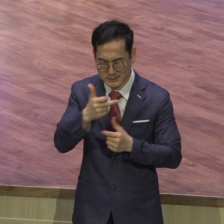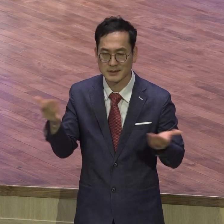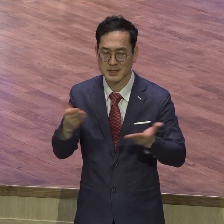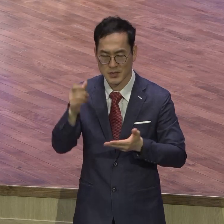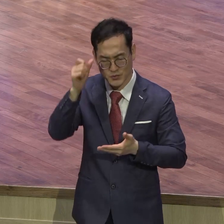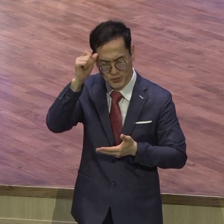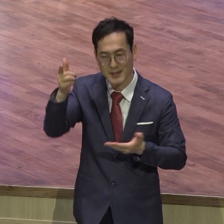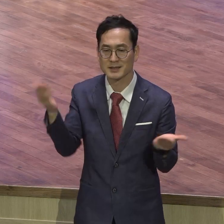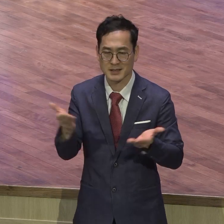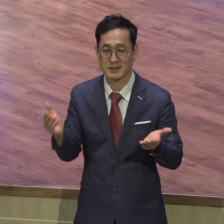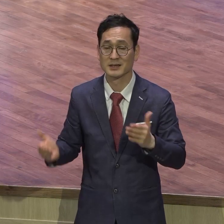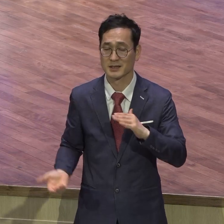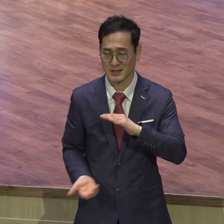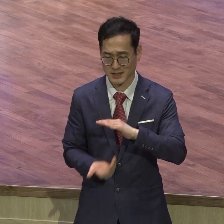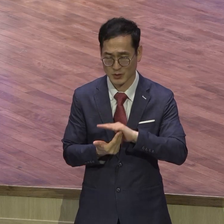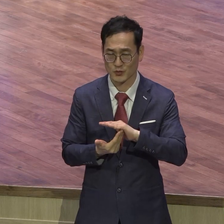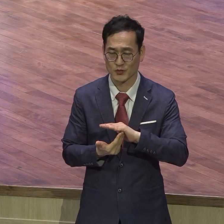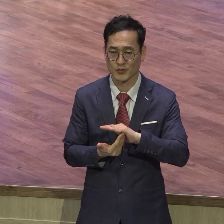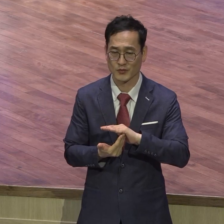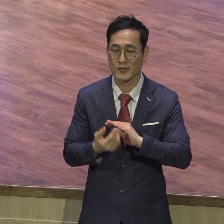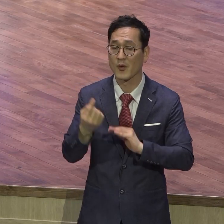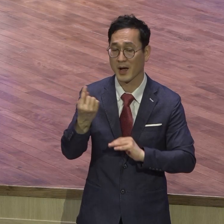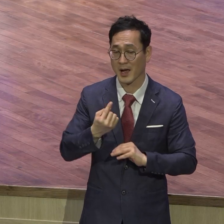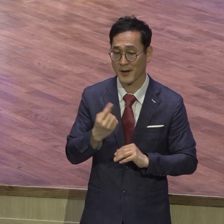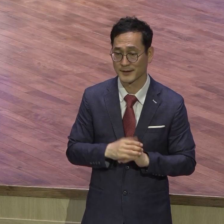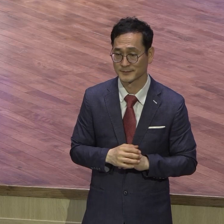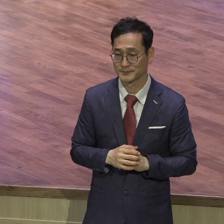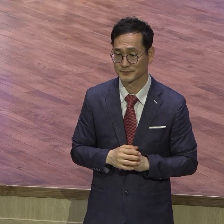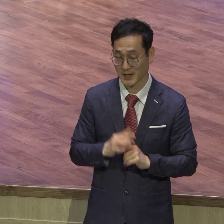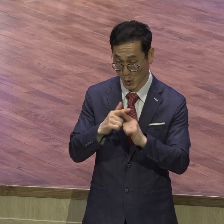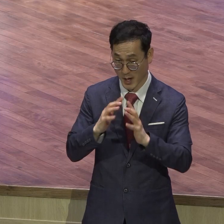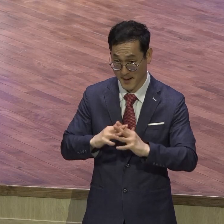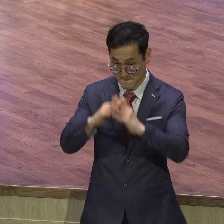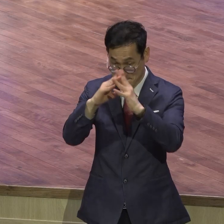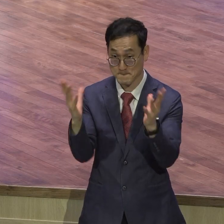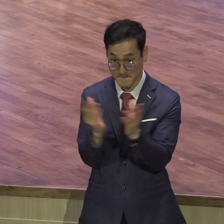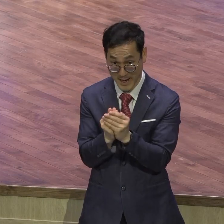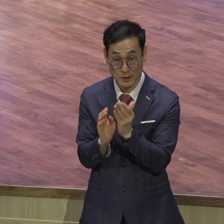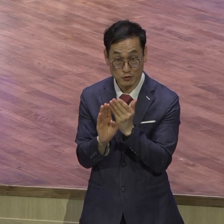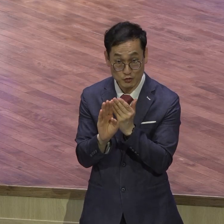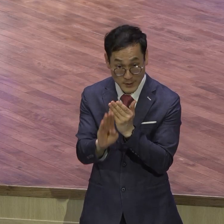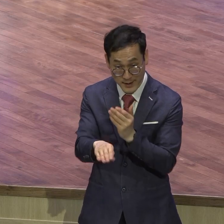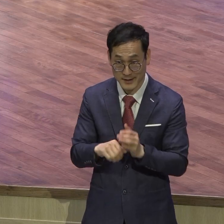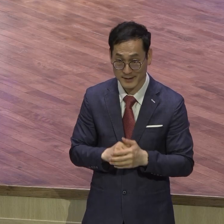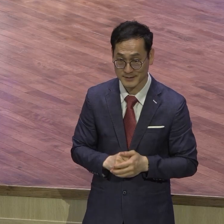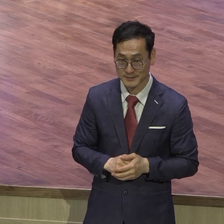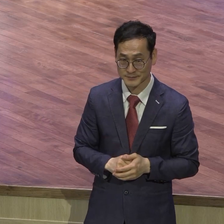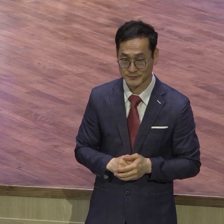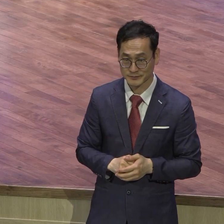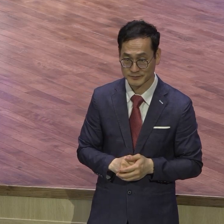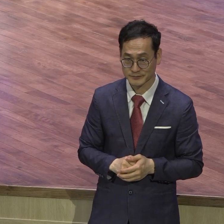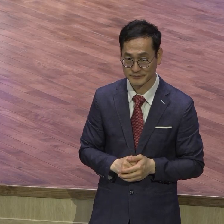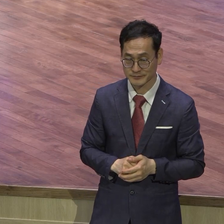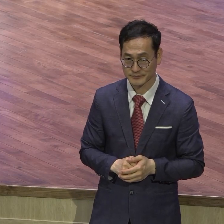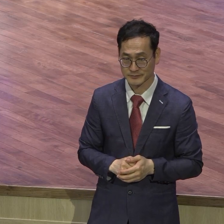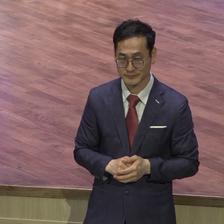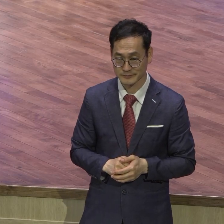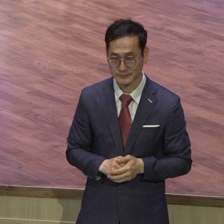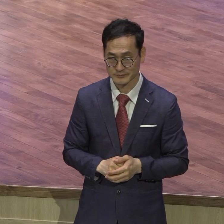우리 영계 모든 성도들이 힘을 합쳐서 헌당하고 난 이후에 이 교회가 하나님을 어떻게 더 힘차게